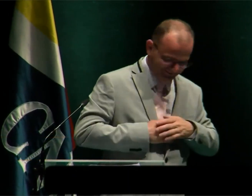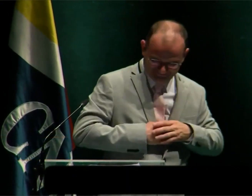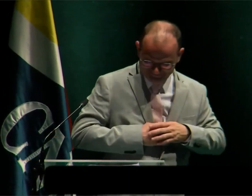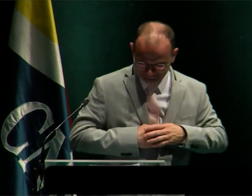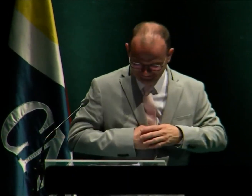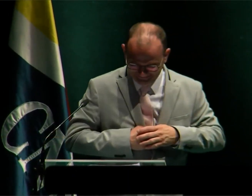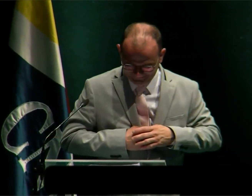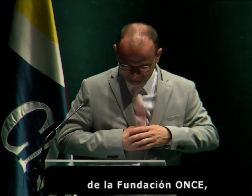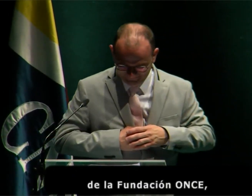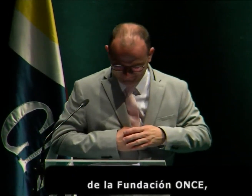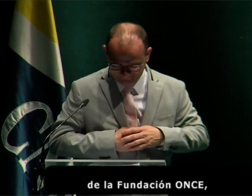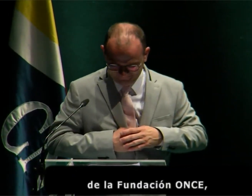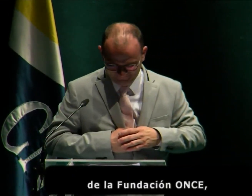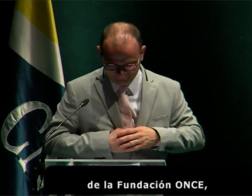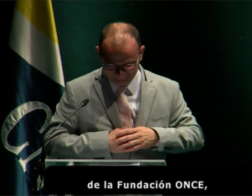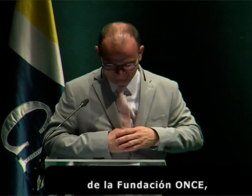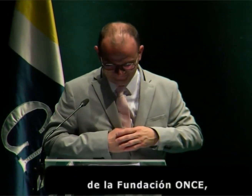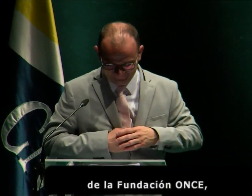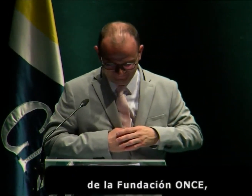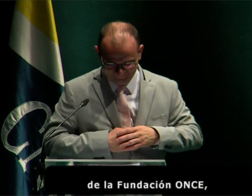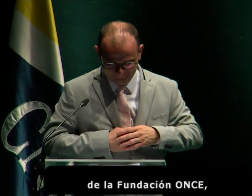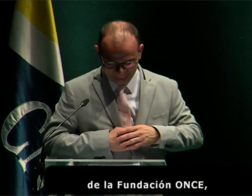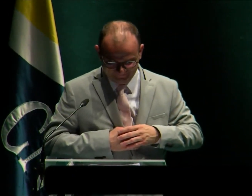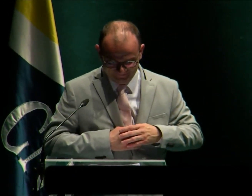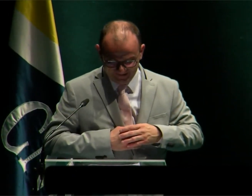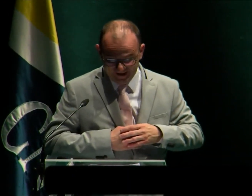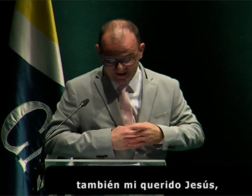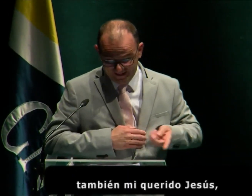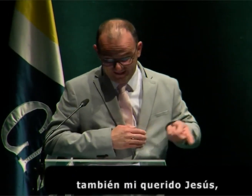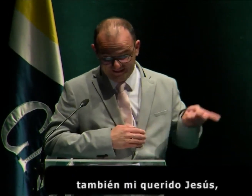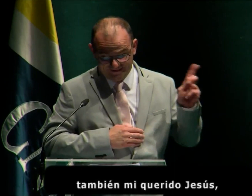general de Derechos de las